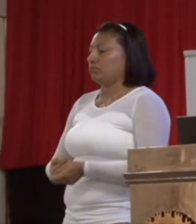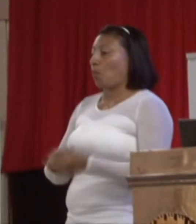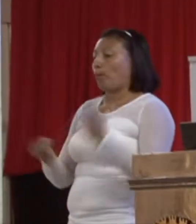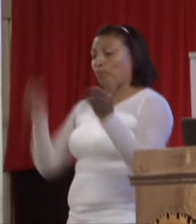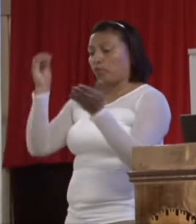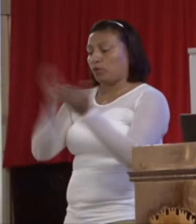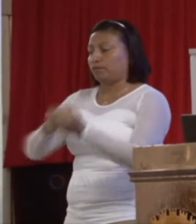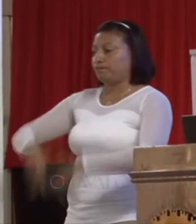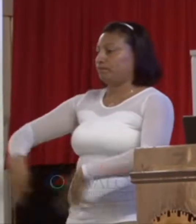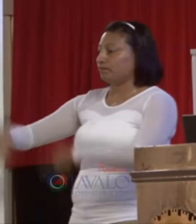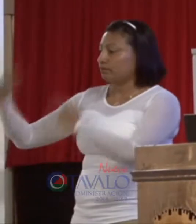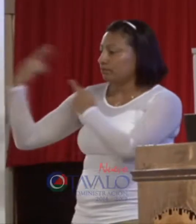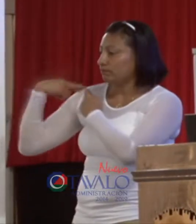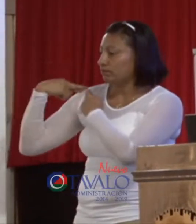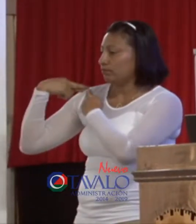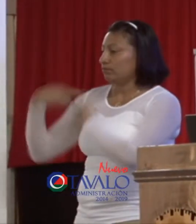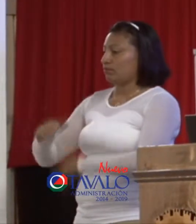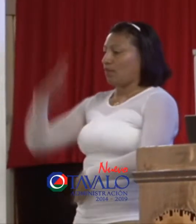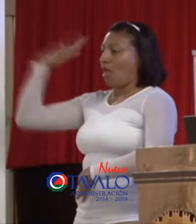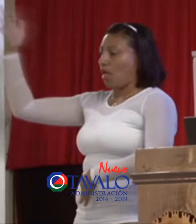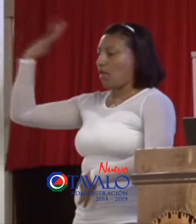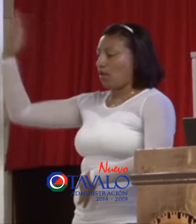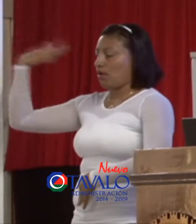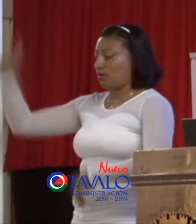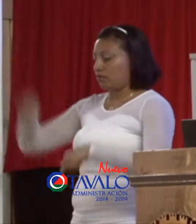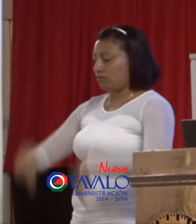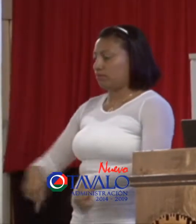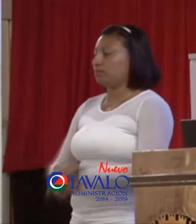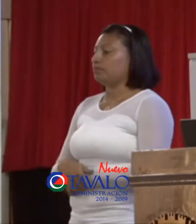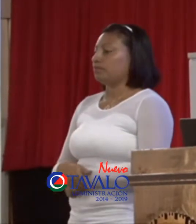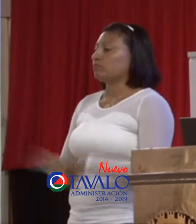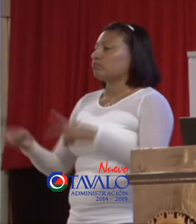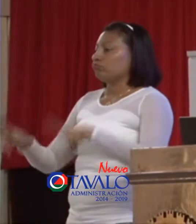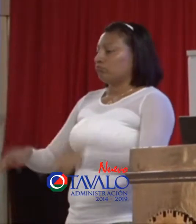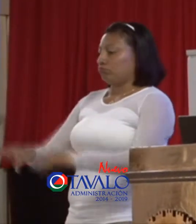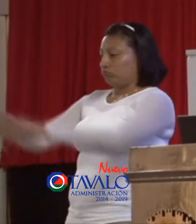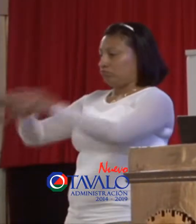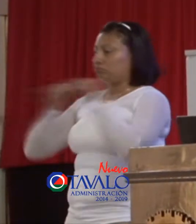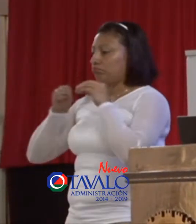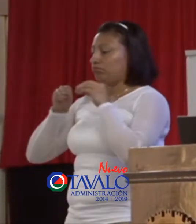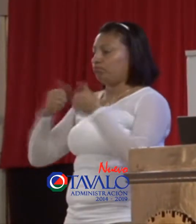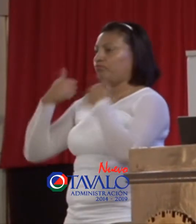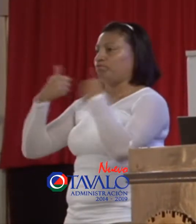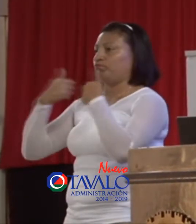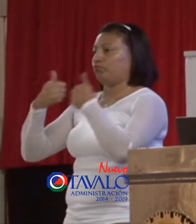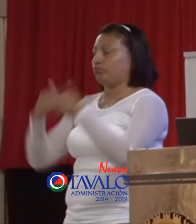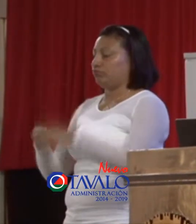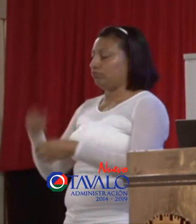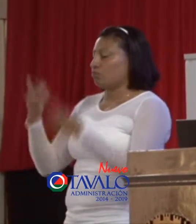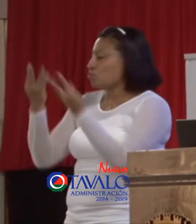tomar posesión del cargo de alcalde de nuestra tierra, asumí esta función como un gran reto y